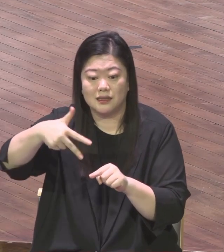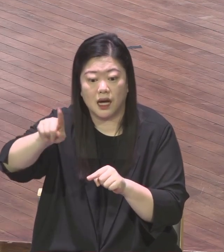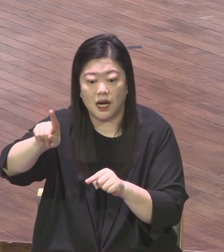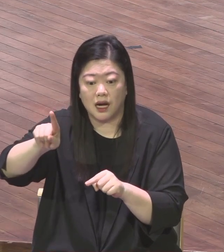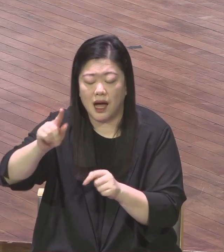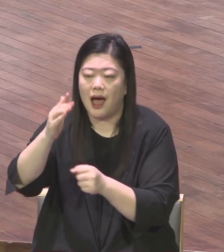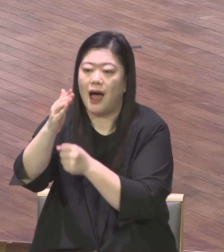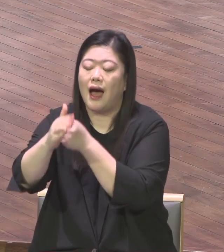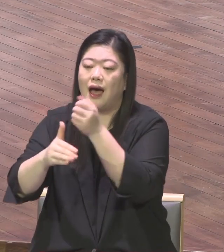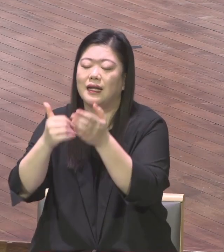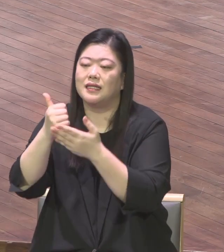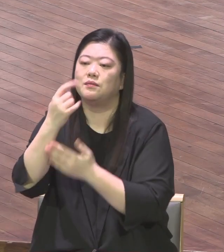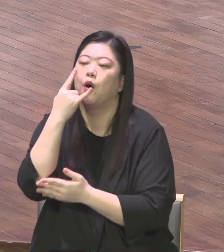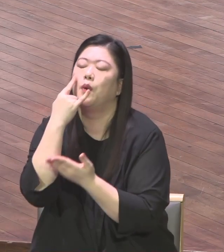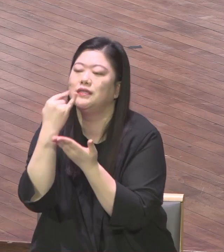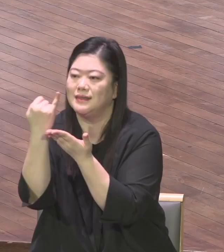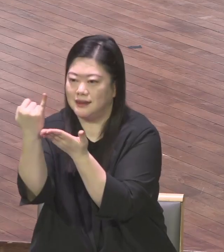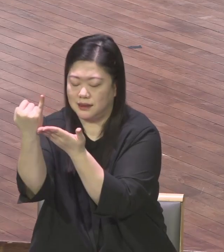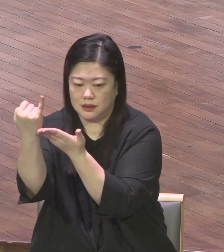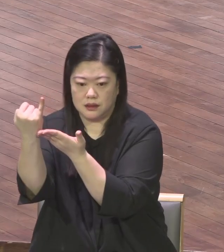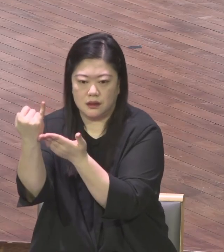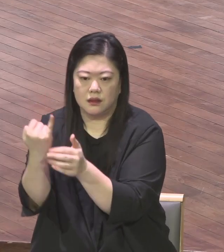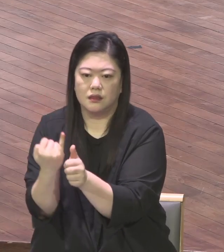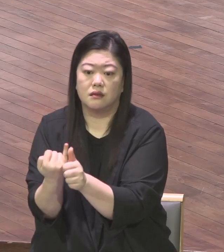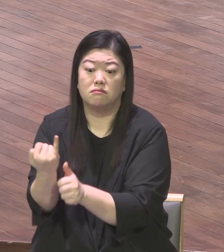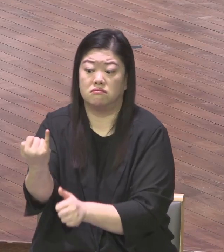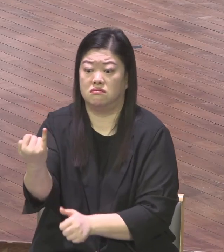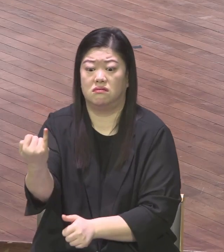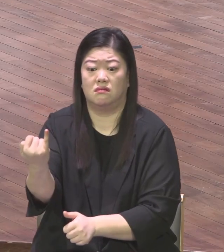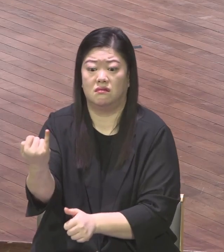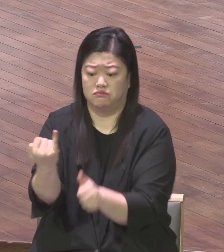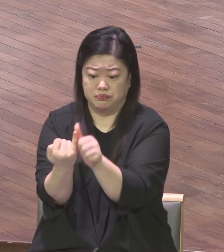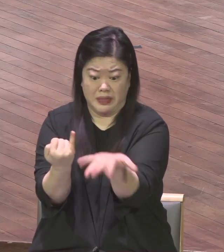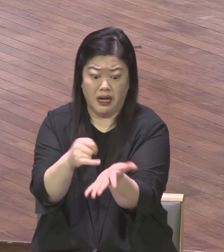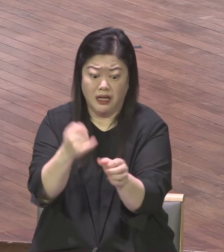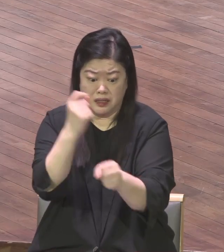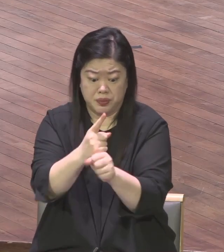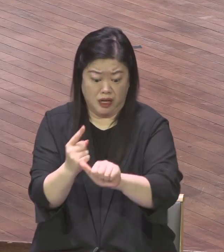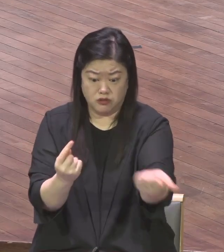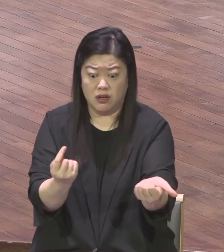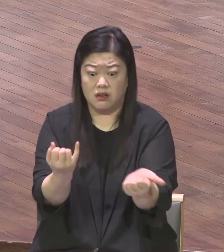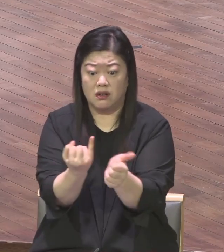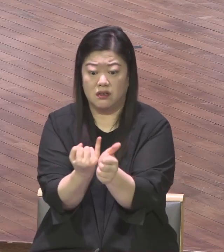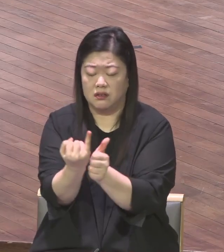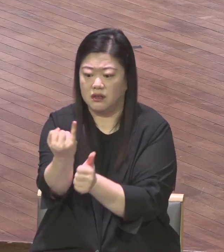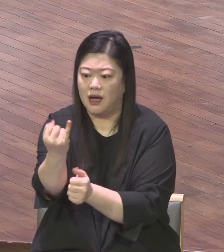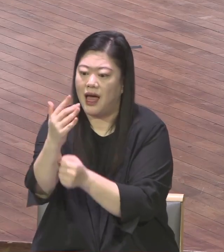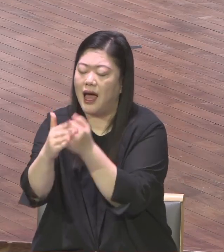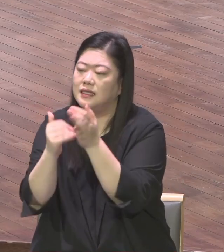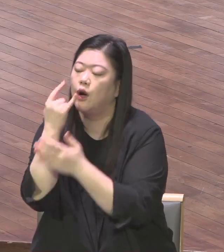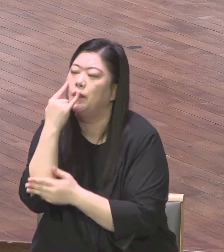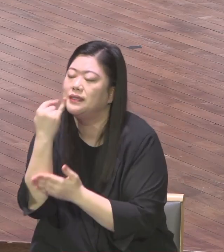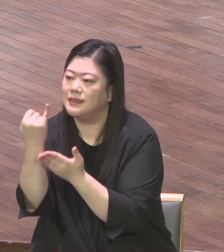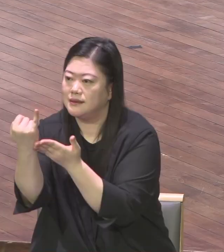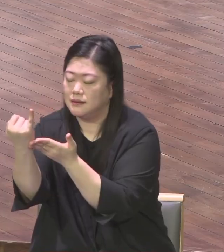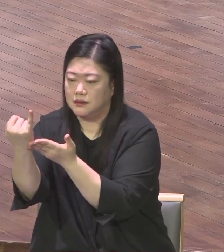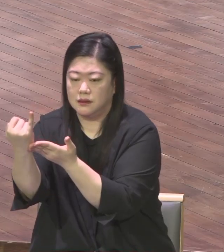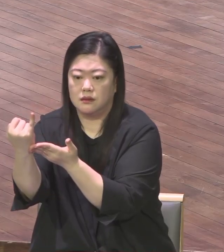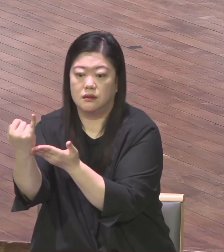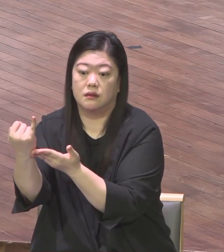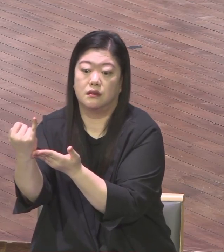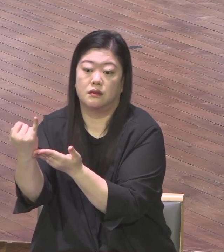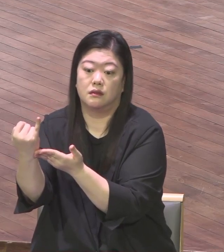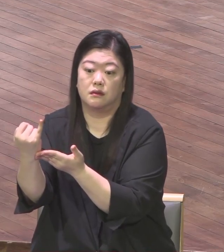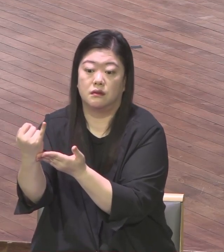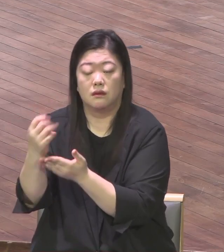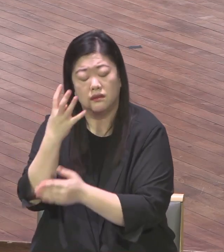어머니 하나님이라고. 어머니 하나님이라고 하면서 지금 따라오고 있죠. 이상하죠. 엄청 확산되고